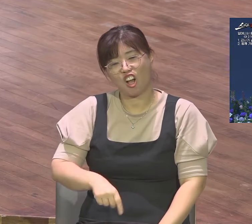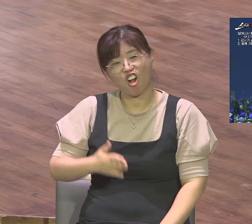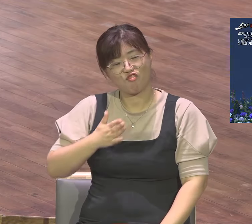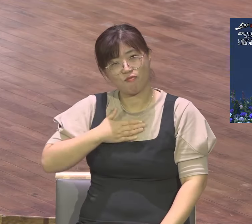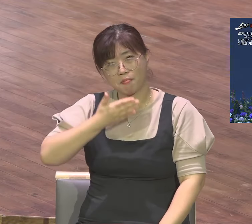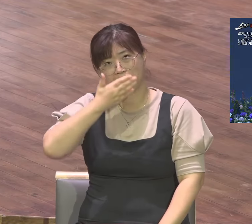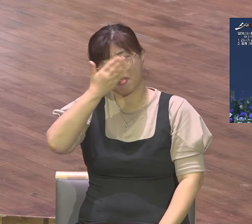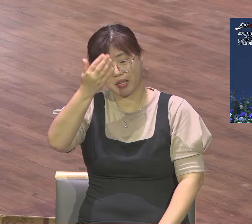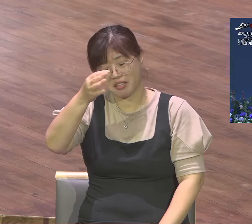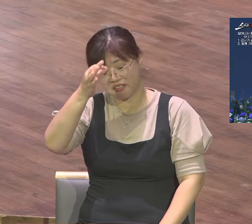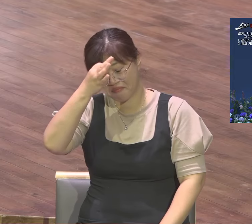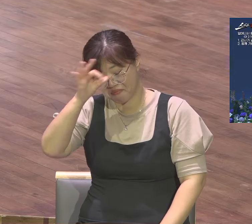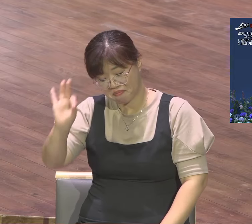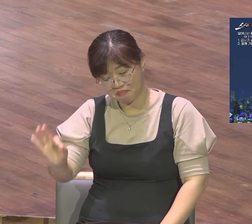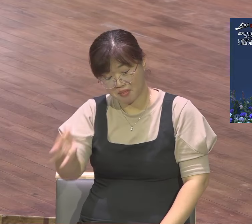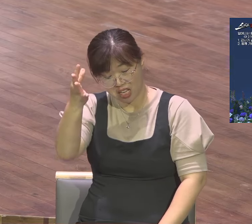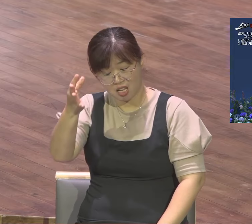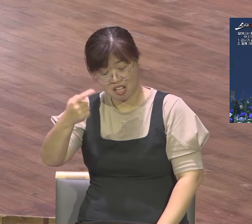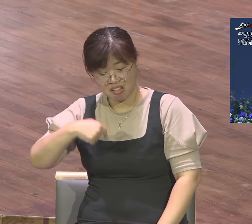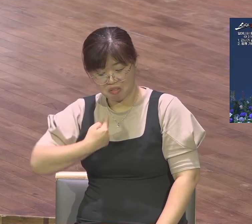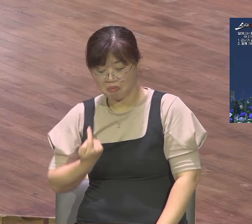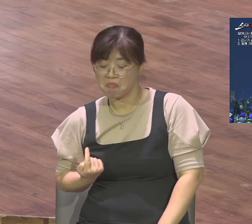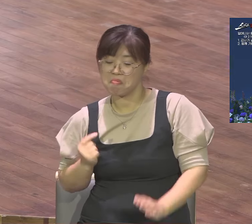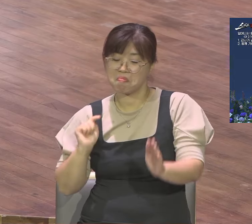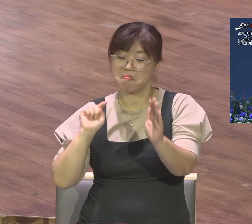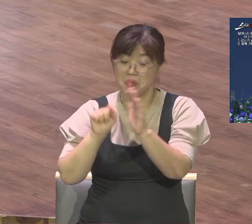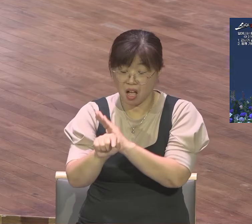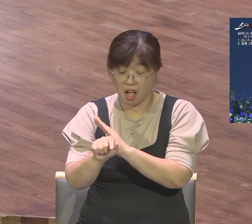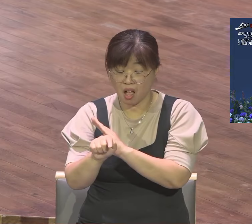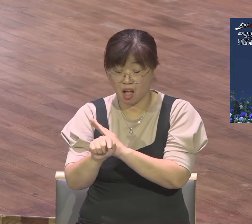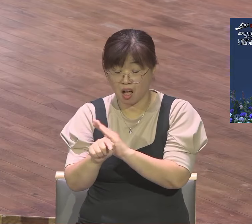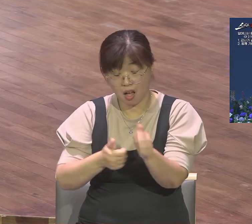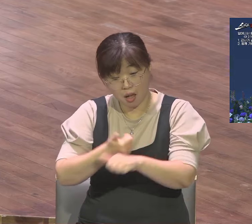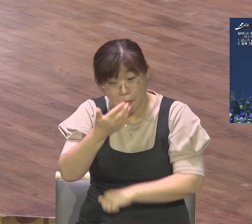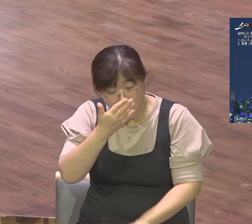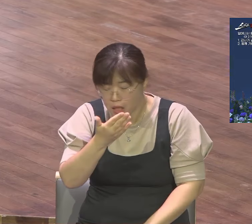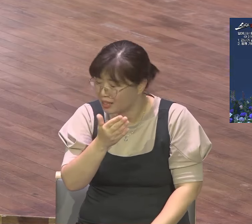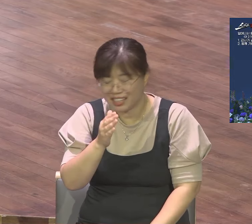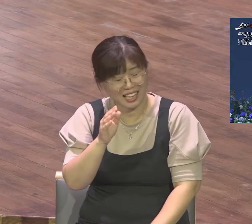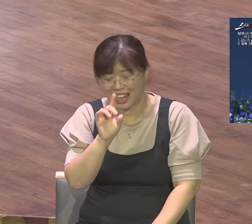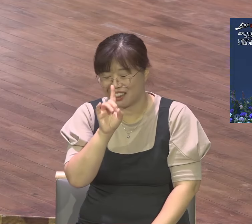영지삶 마찬가지예요. 여러분 우리가요